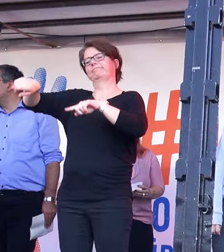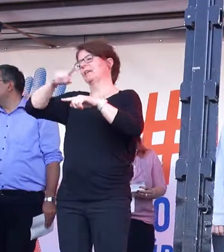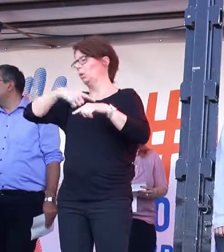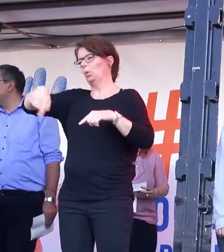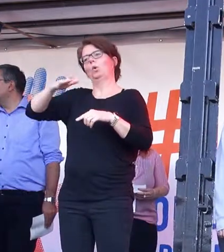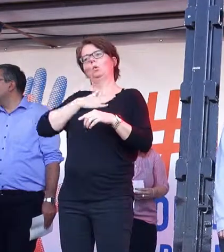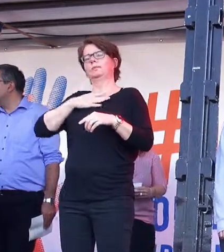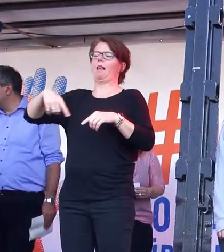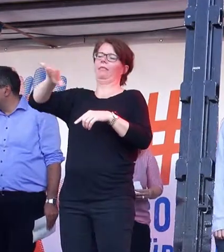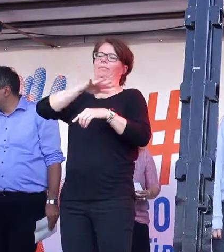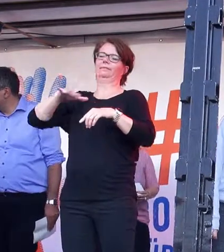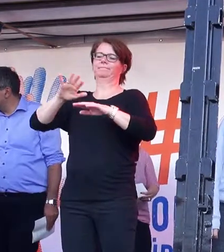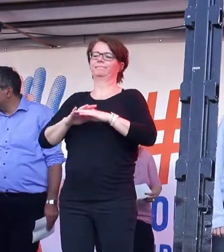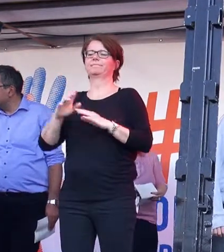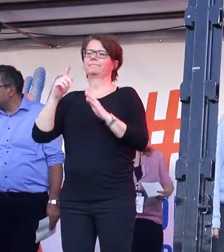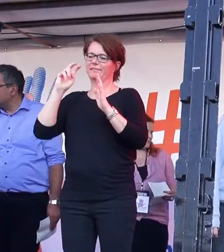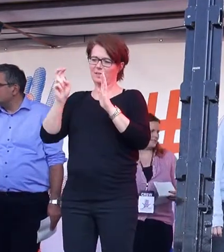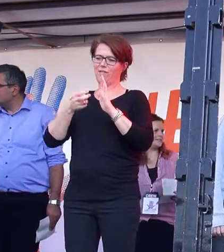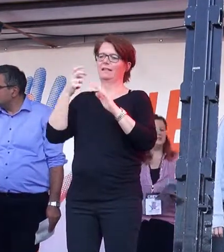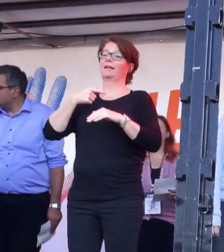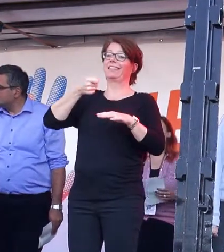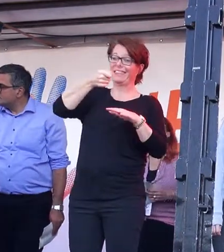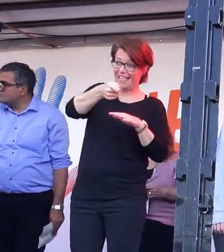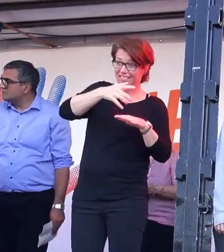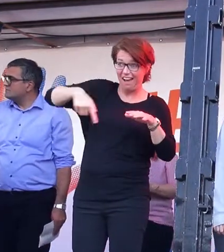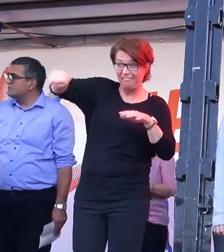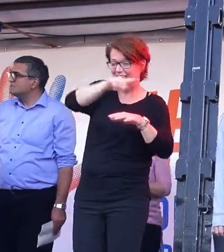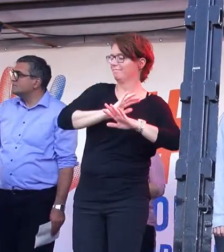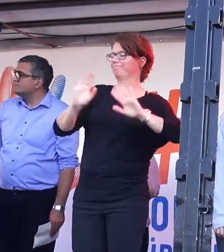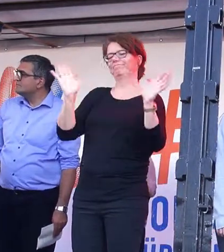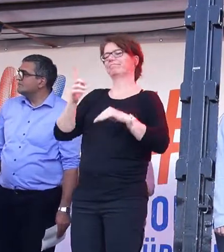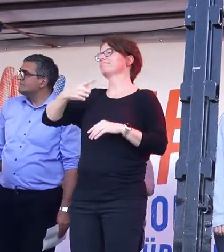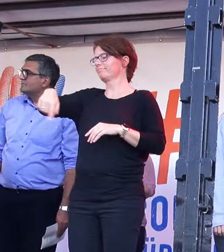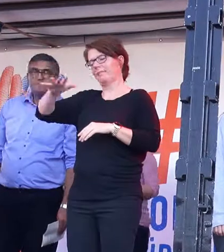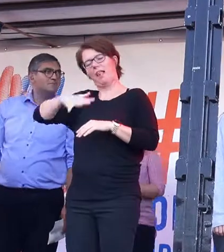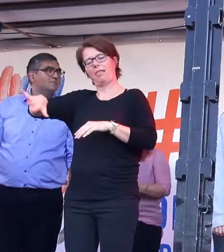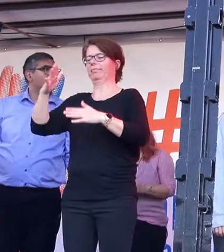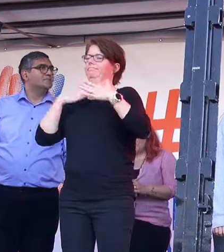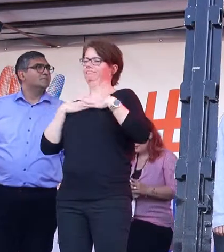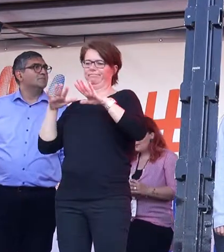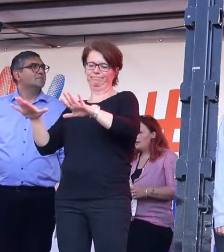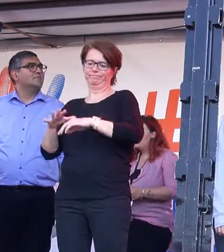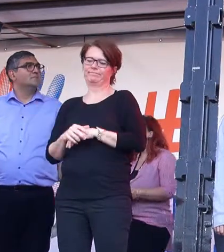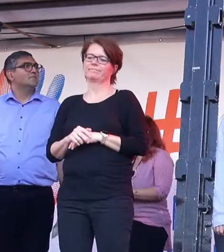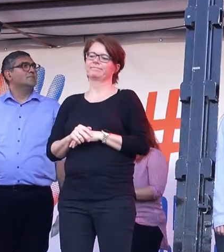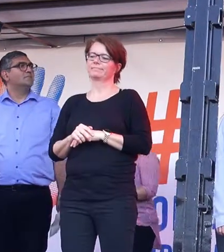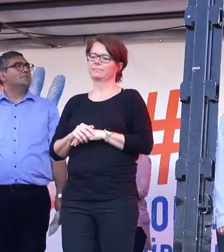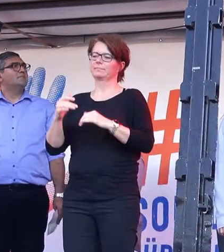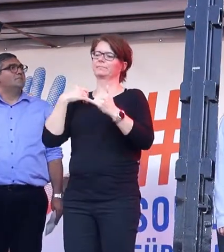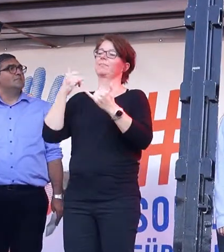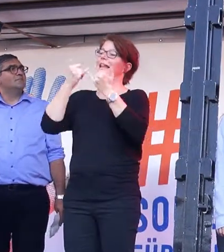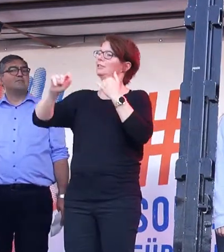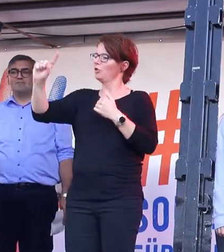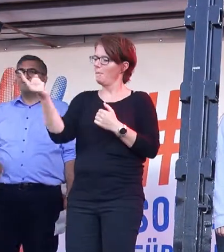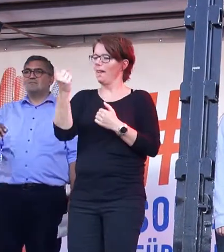das ist unser Land! Nochmal, ist das Land der Täter? Nein, es ist unser Land! Zum Schluss nochmal.